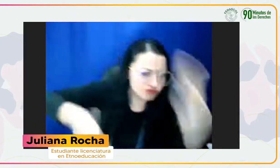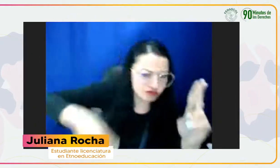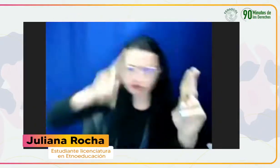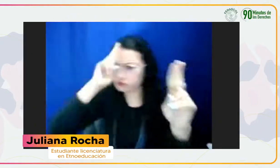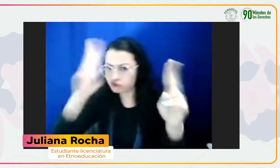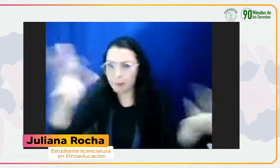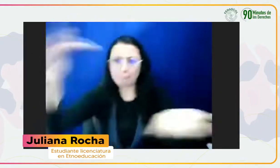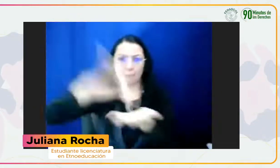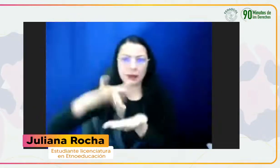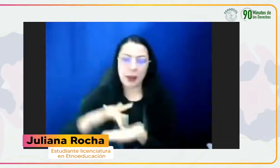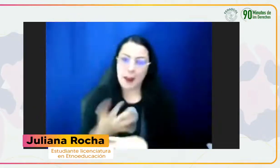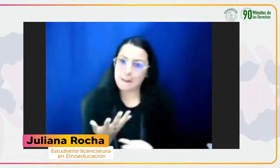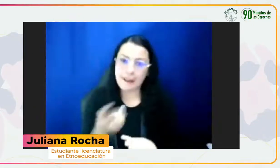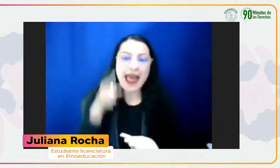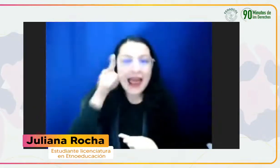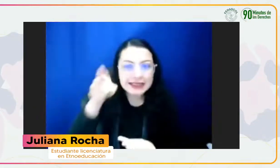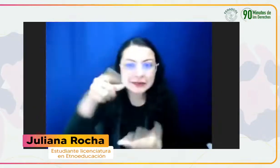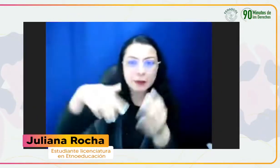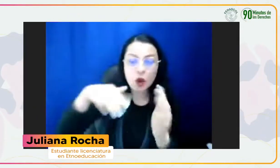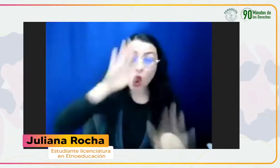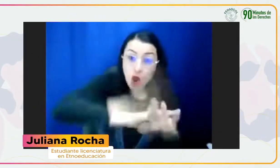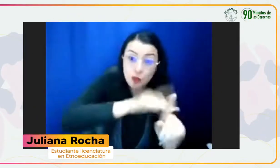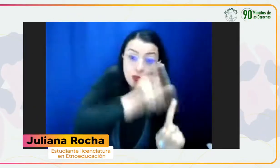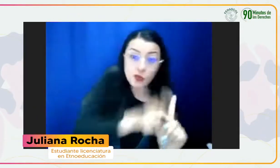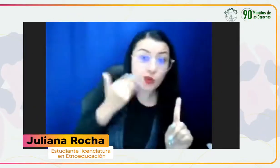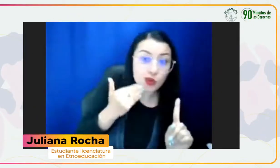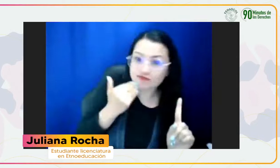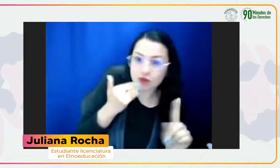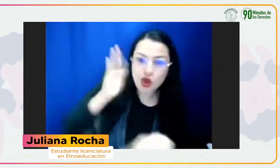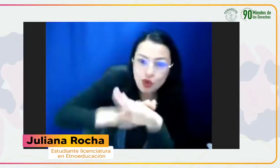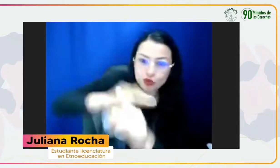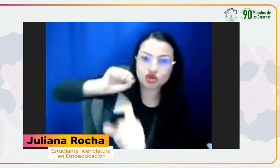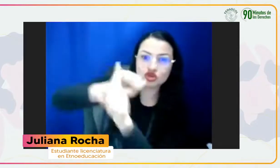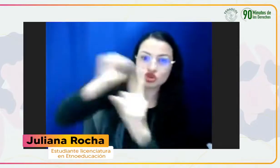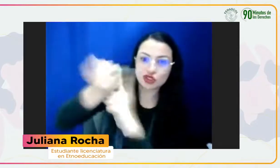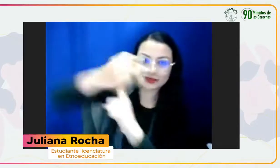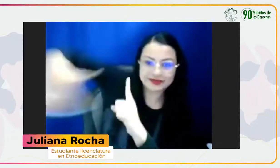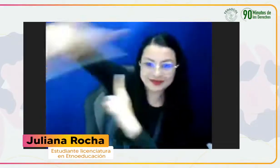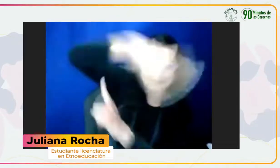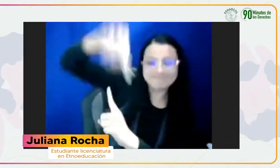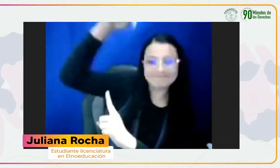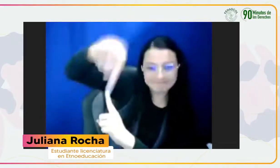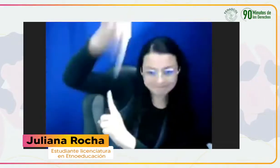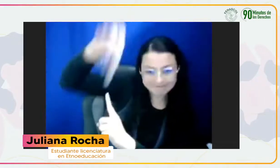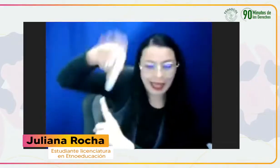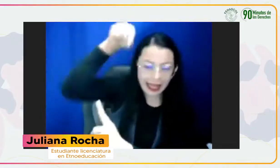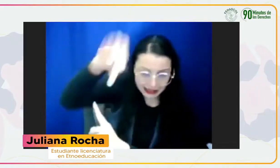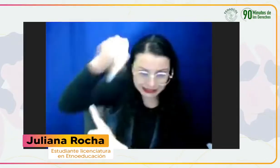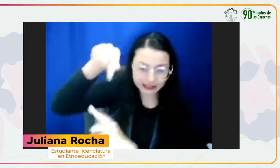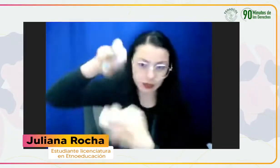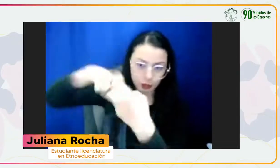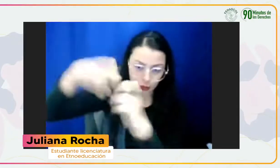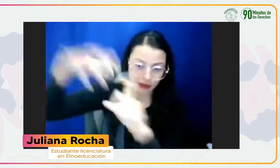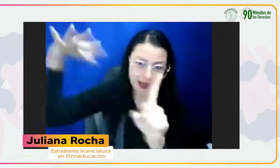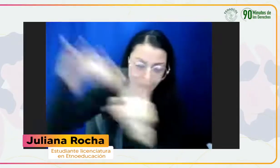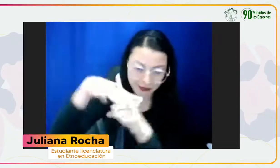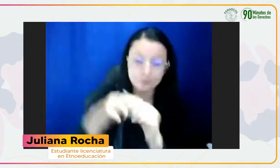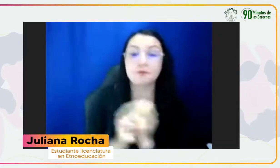conocimiento y de respeto hacia los demás, pues no está. No es solo culpa de las mujeres, es la sociedad como tal,